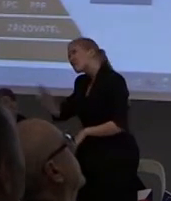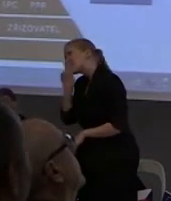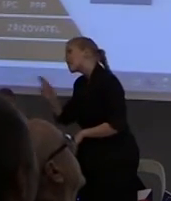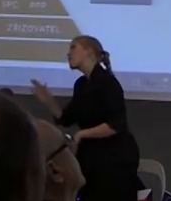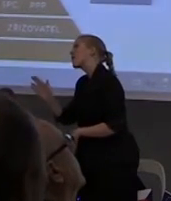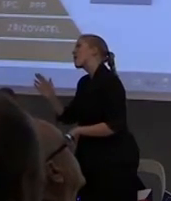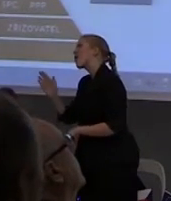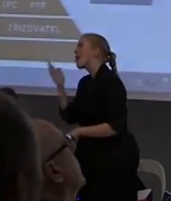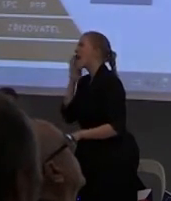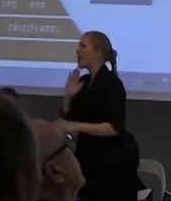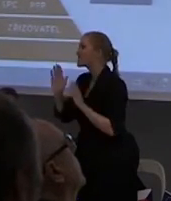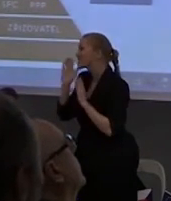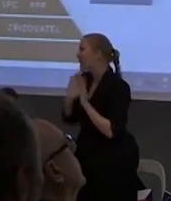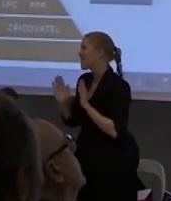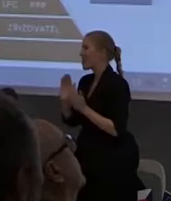důvody zřejmě. Každopádně